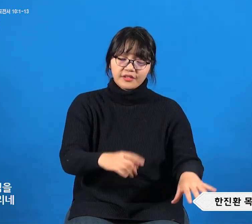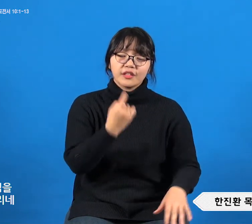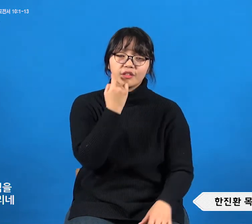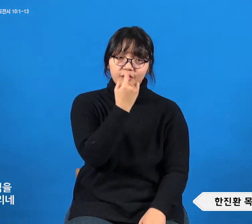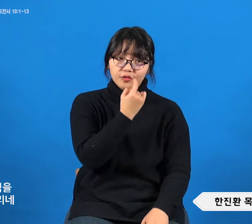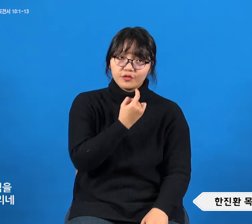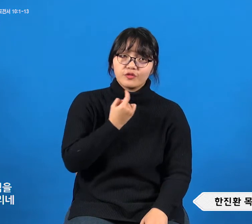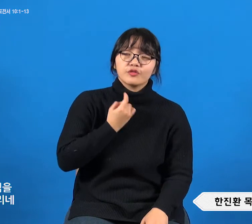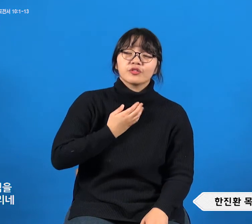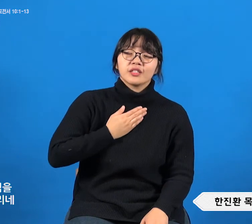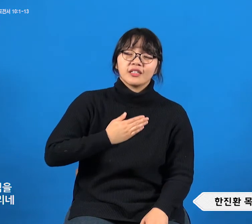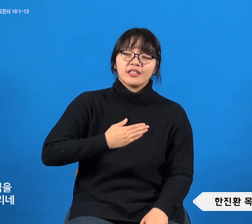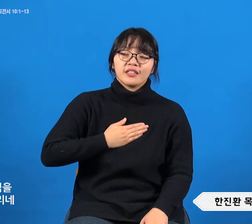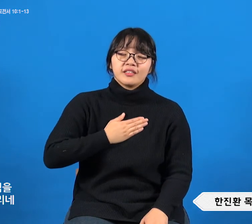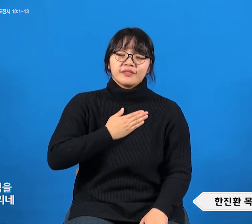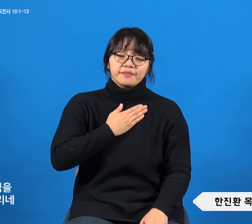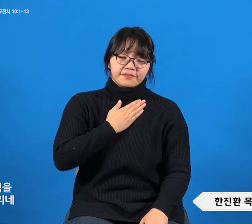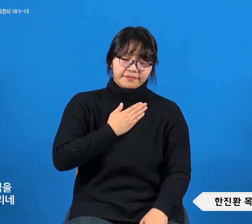줄